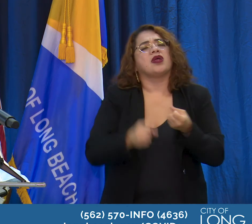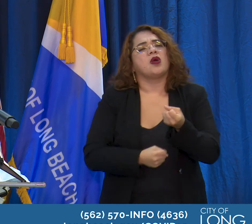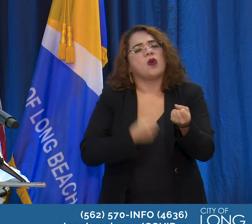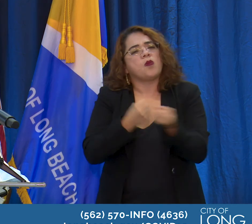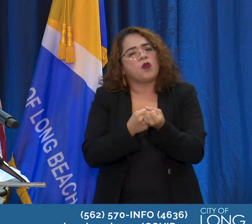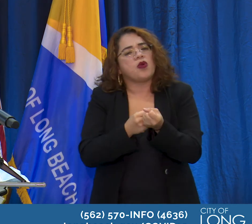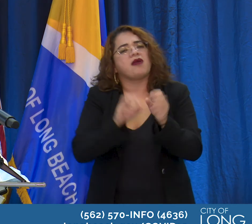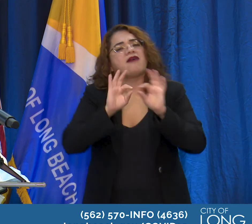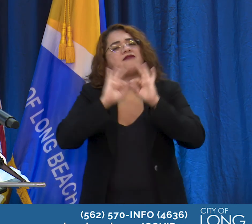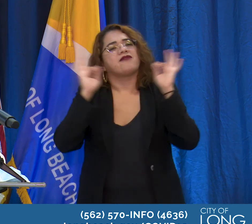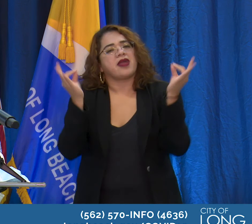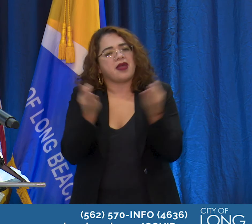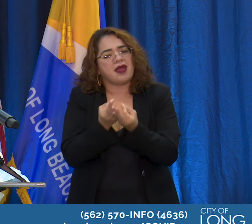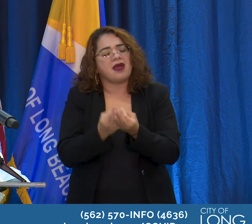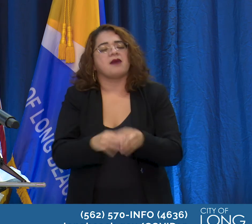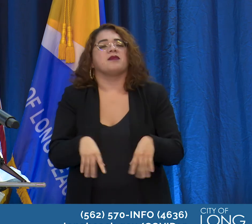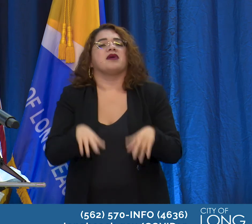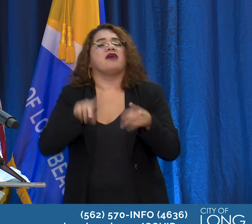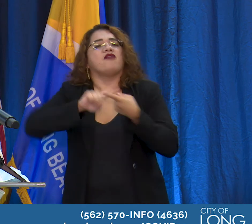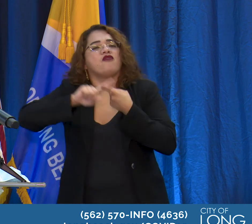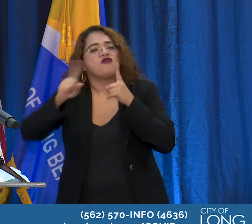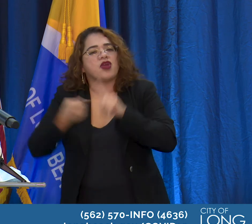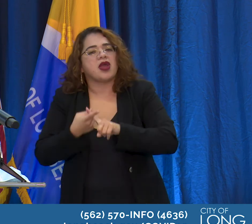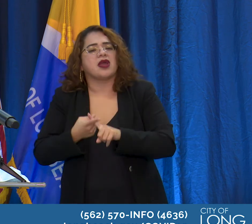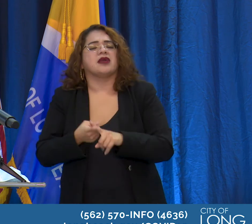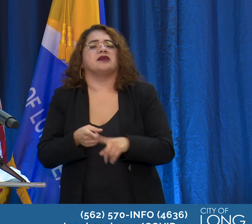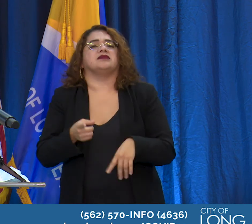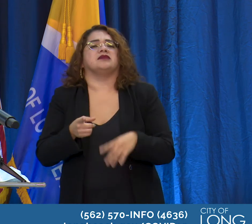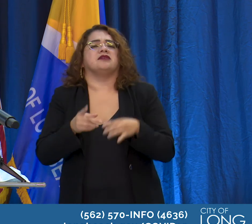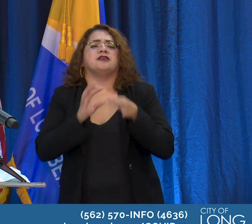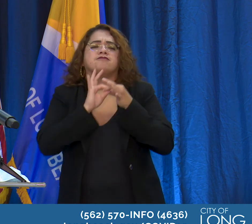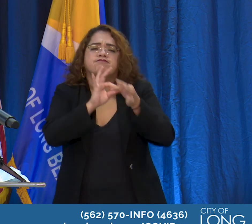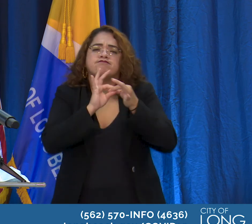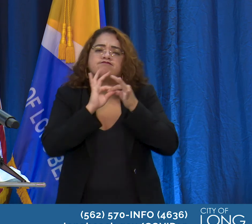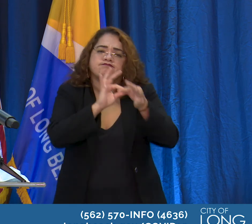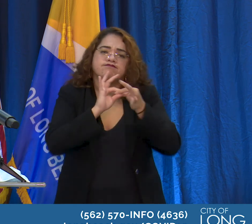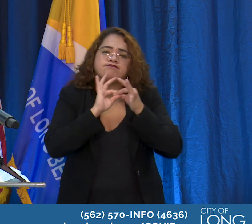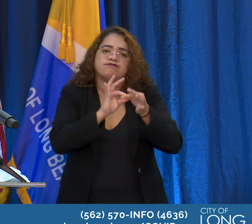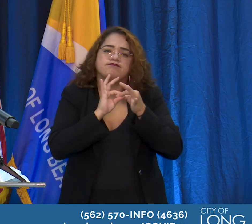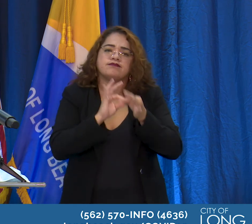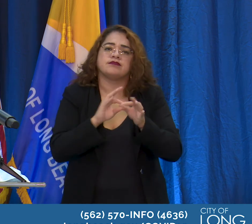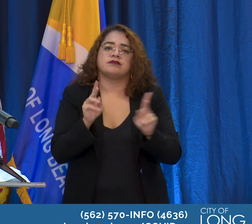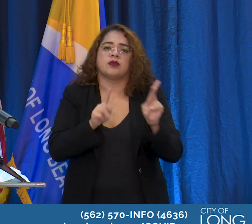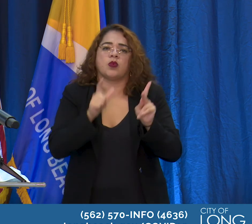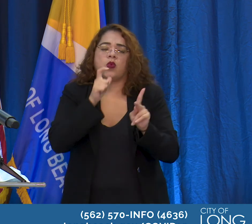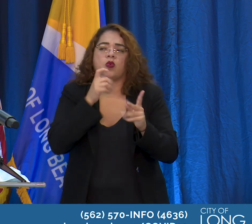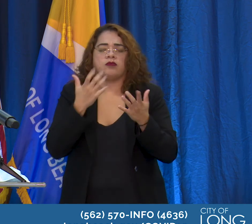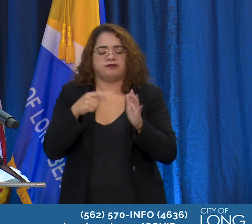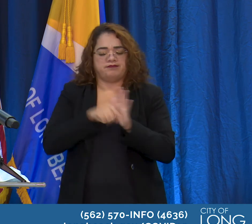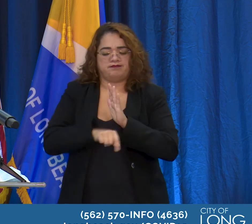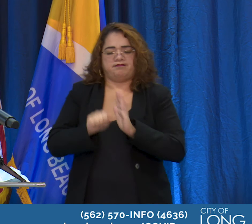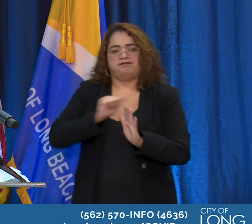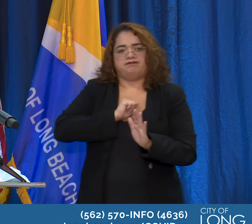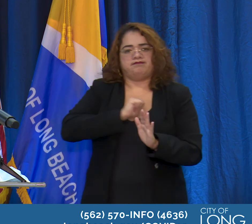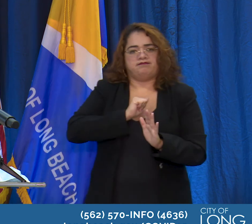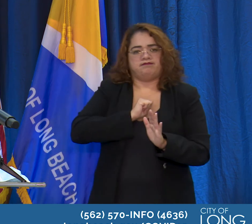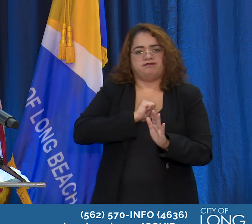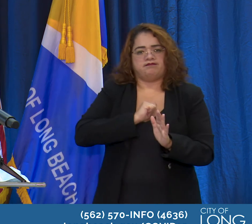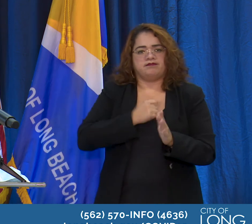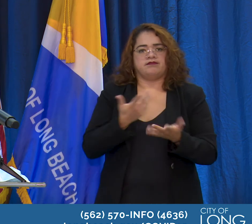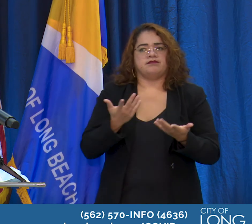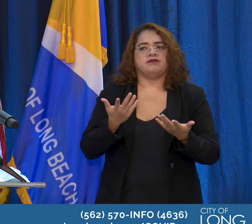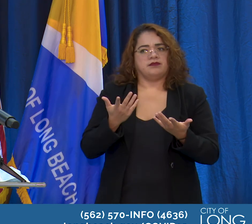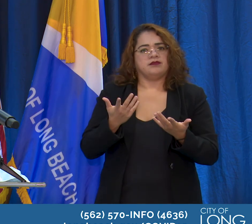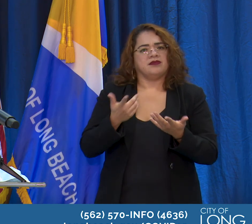los amigos y la comunidad en general puede ayudar a reducir los pensamientos y comportamientos